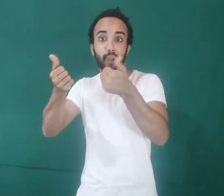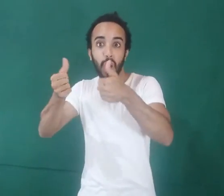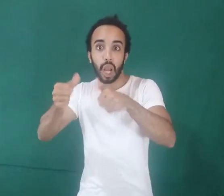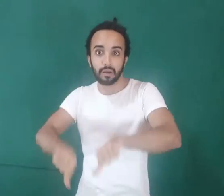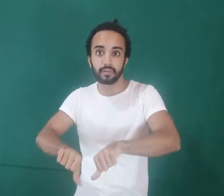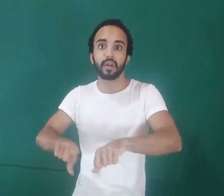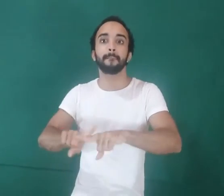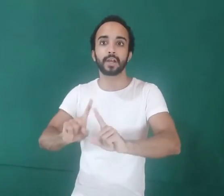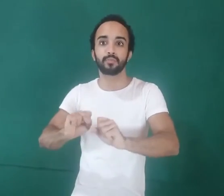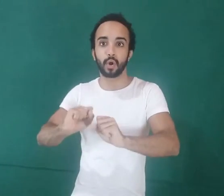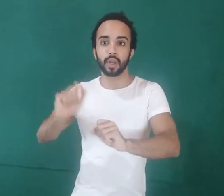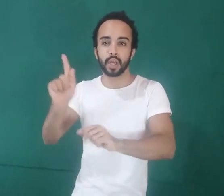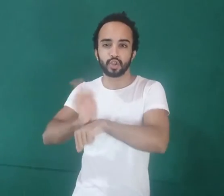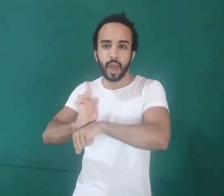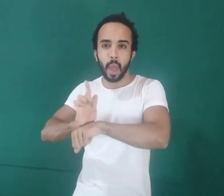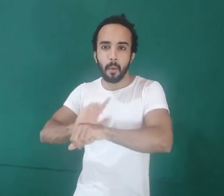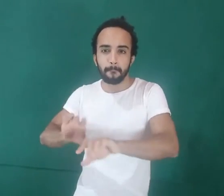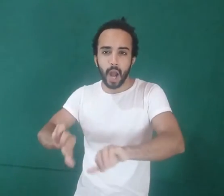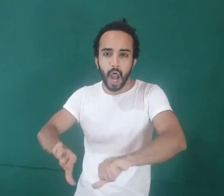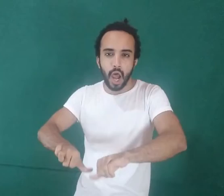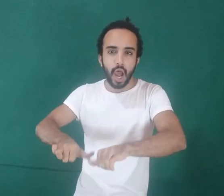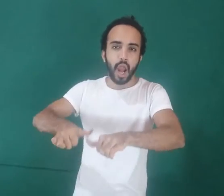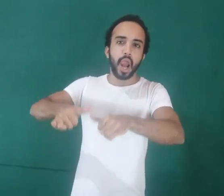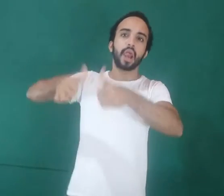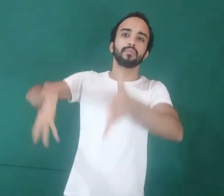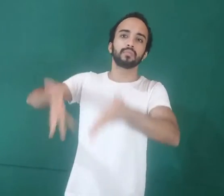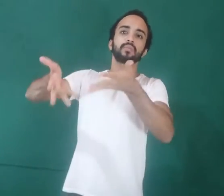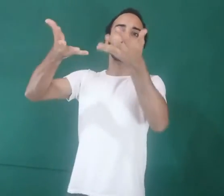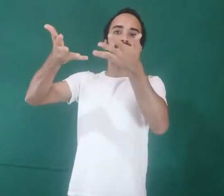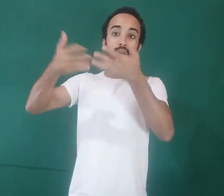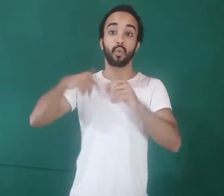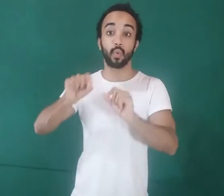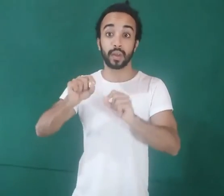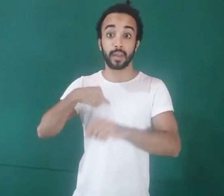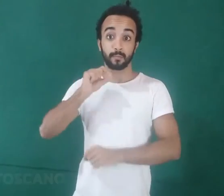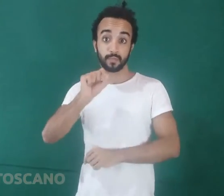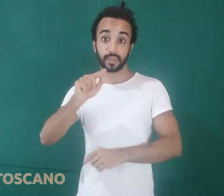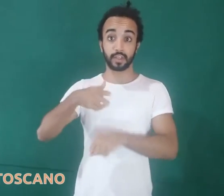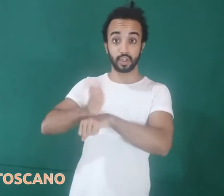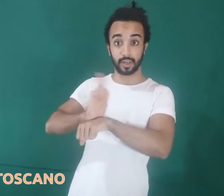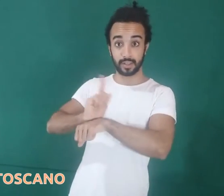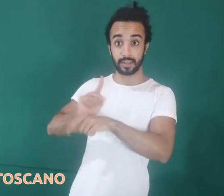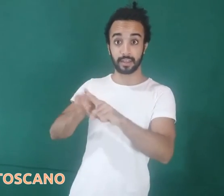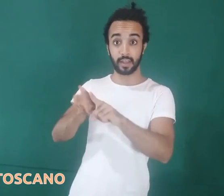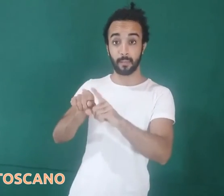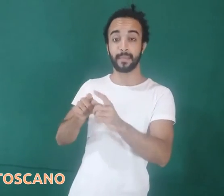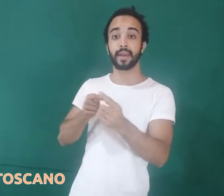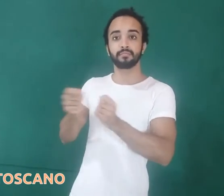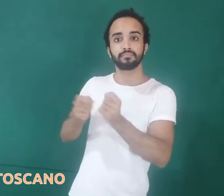a mesma. Essa ideia de gerir, gerar e tudo mais, essa ideia de agenciamento de uma coisa que